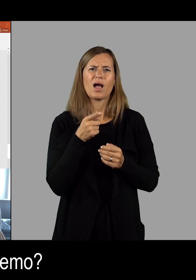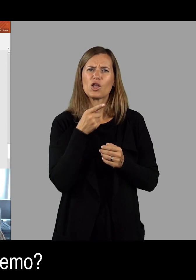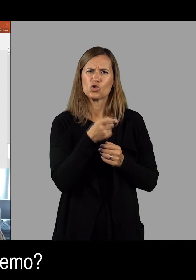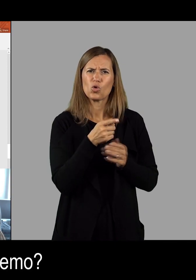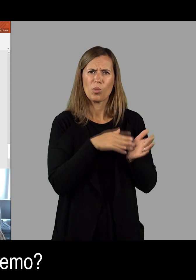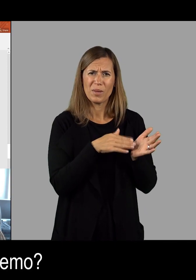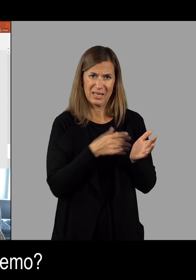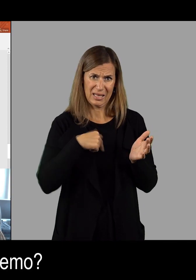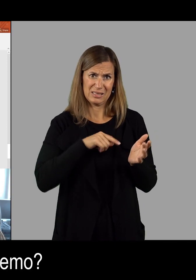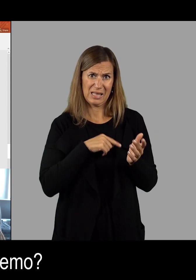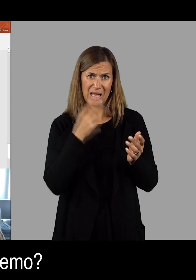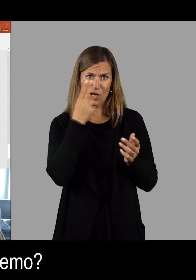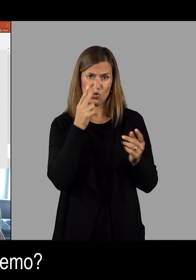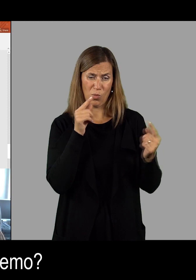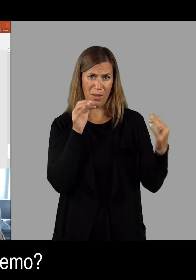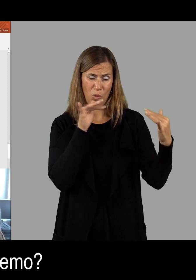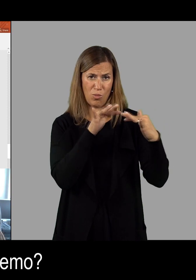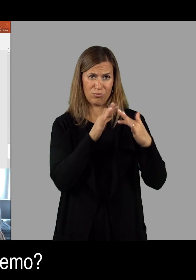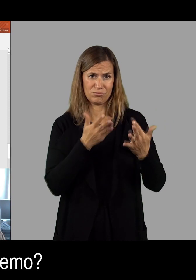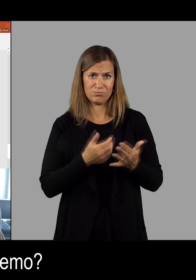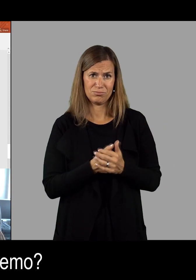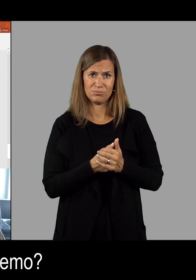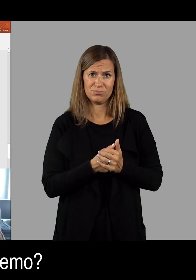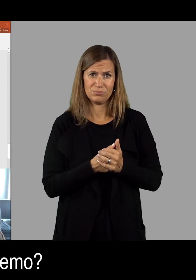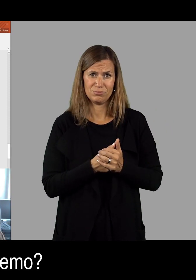Kaj je zdaj to, ali se razumemo?